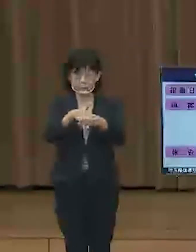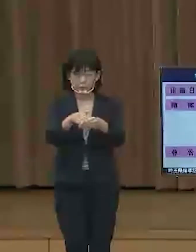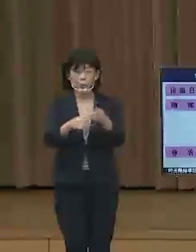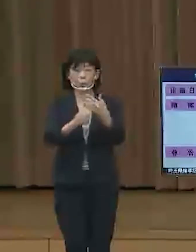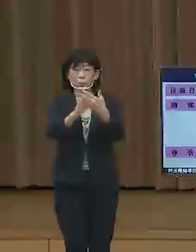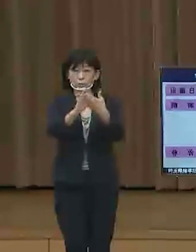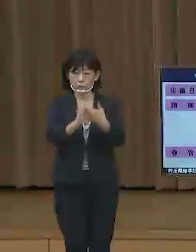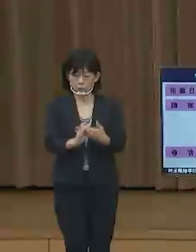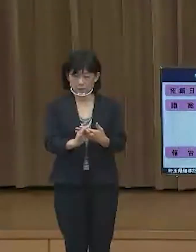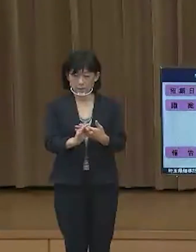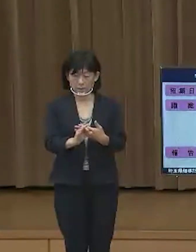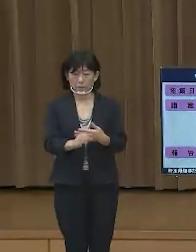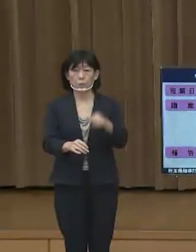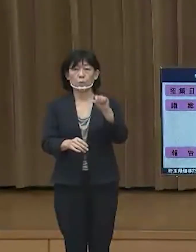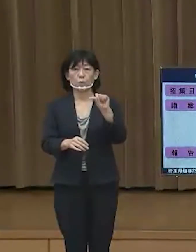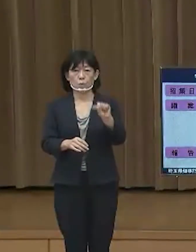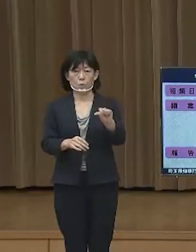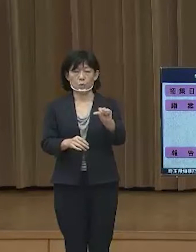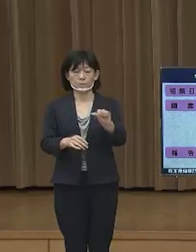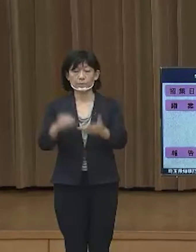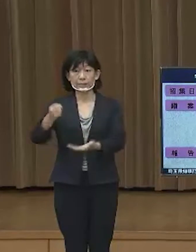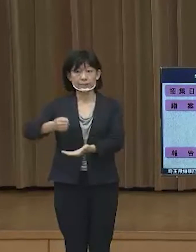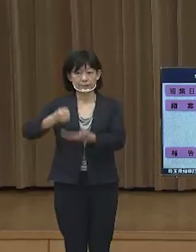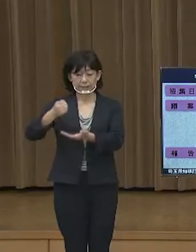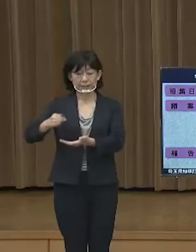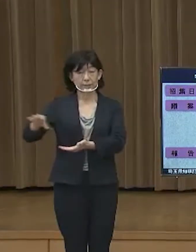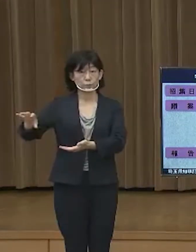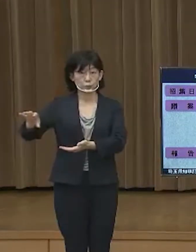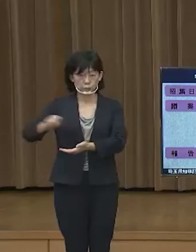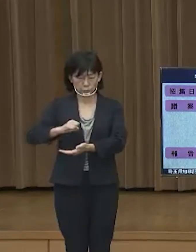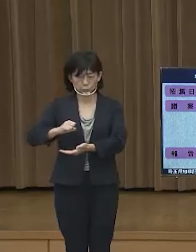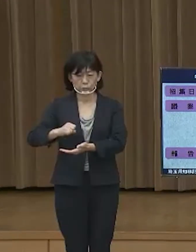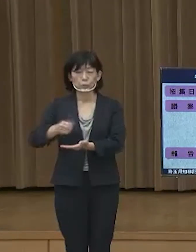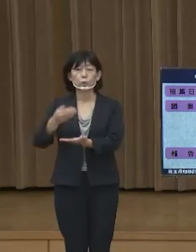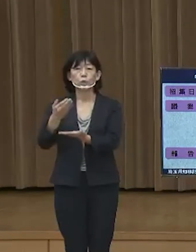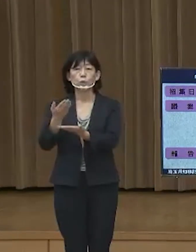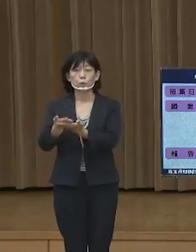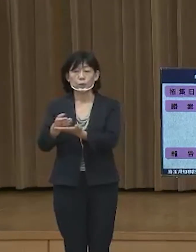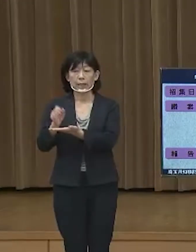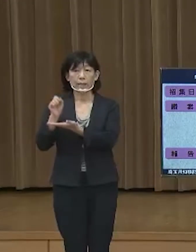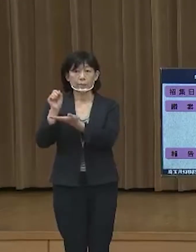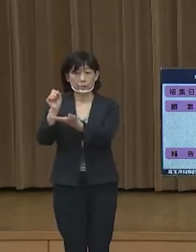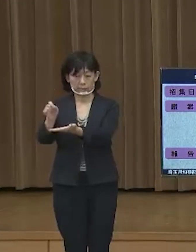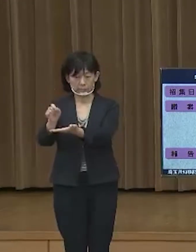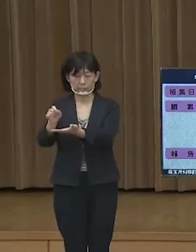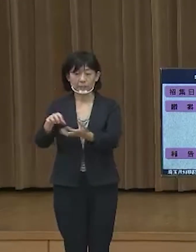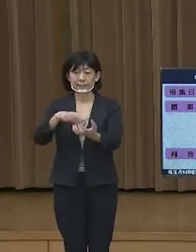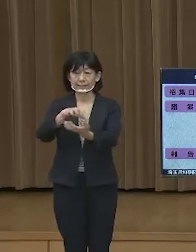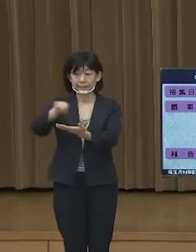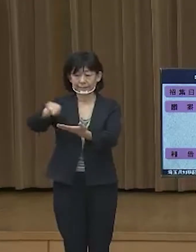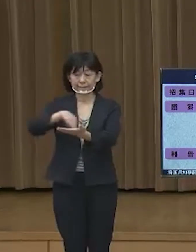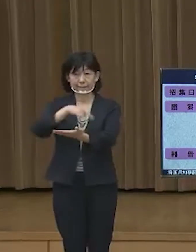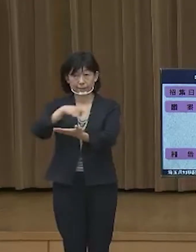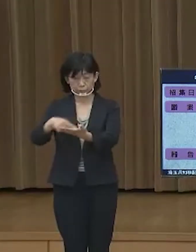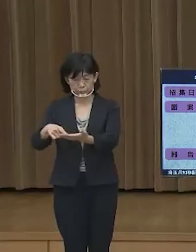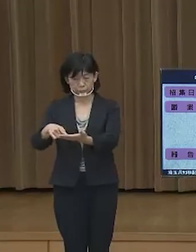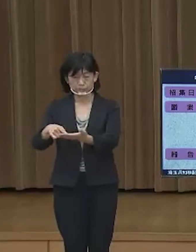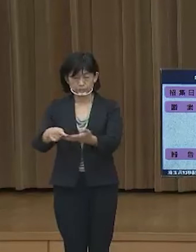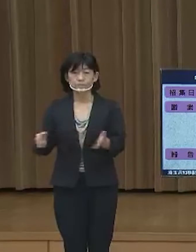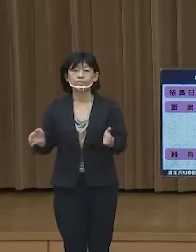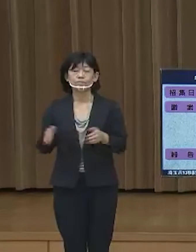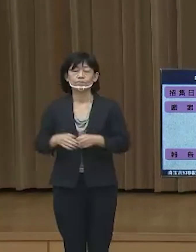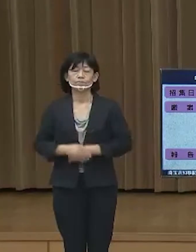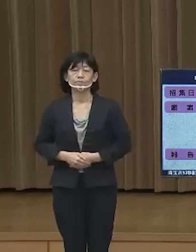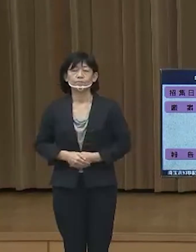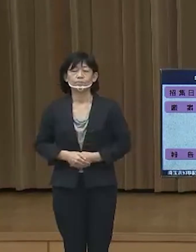条例5件、財産の取得が1件、訴えの提起が1件、事件議決が2件となっております